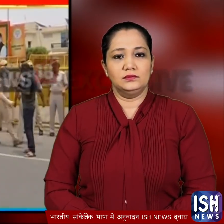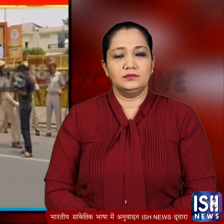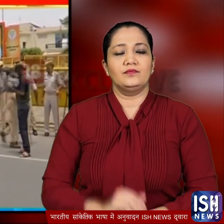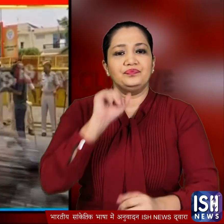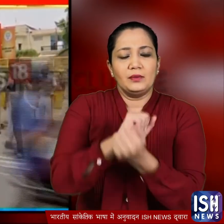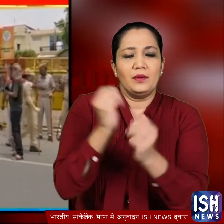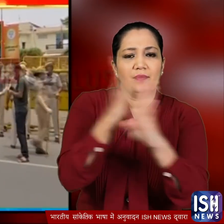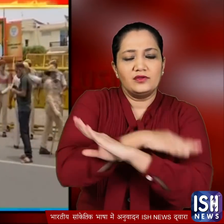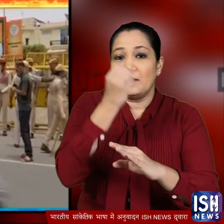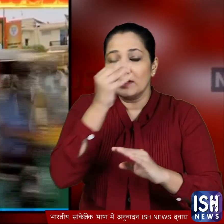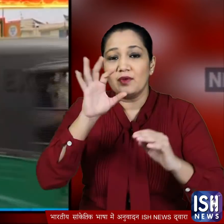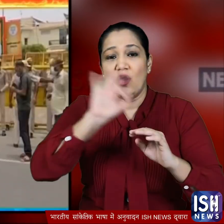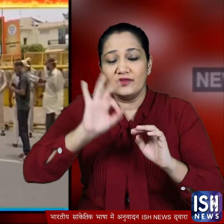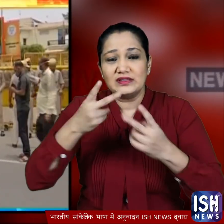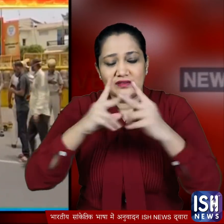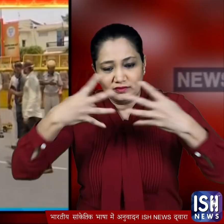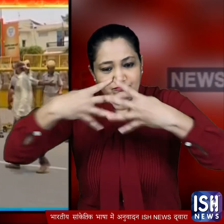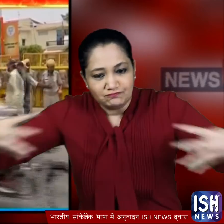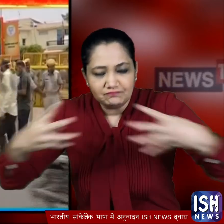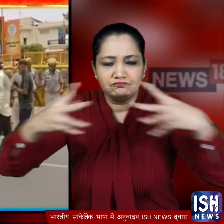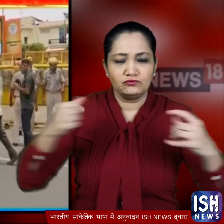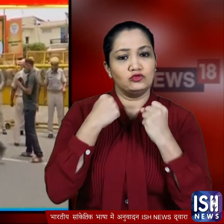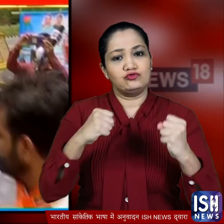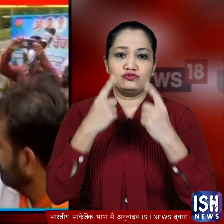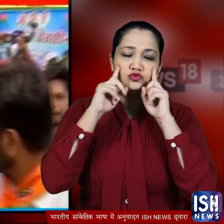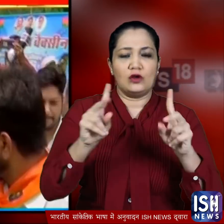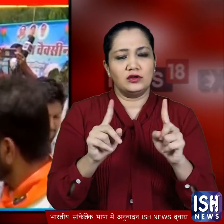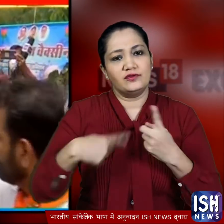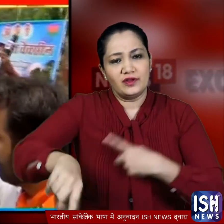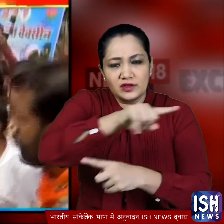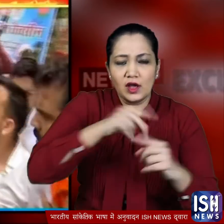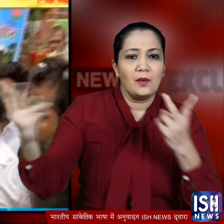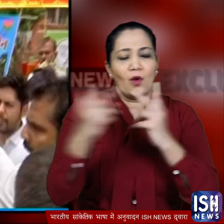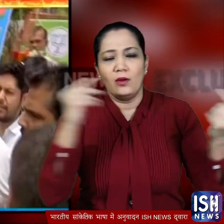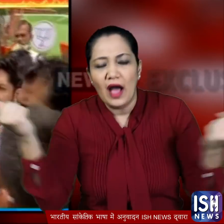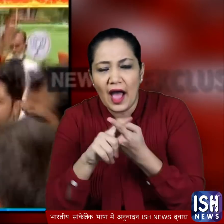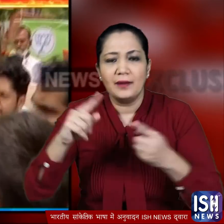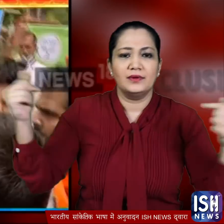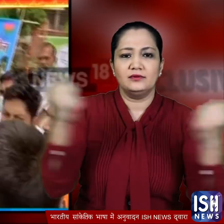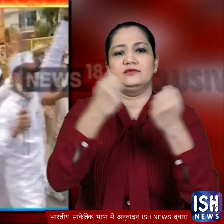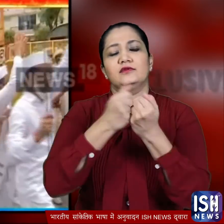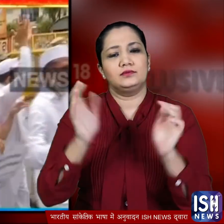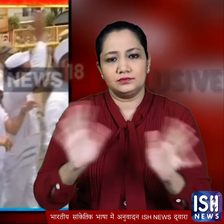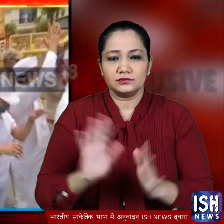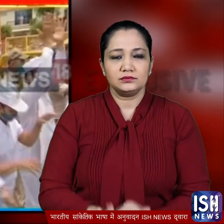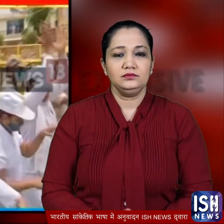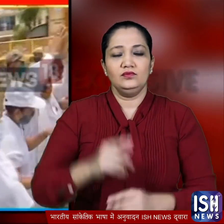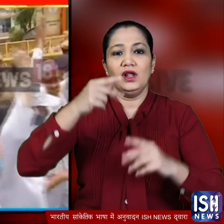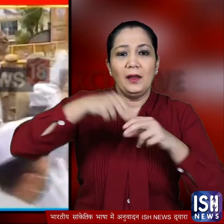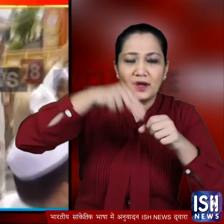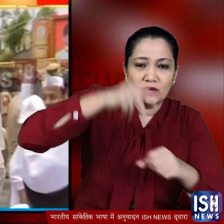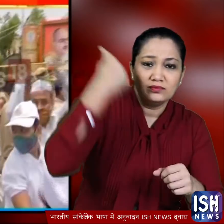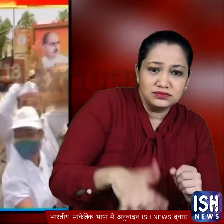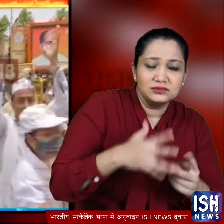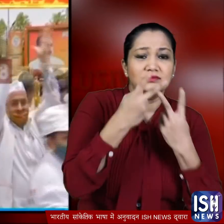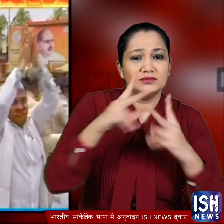पुलिस ने पहले ही बीजेपी दफ्तर के सामने बैरिकेडिंग कर सुरक्षा सख्त कर दी थी, ताकि दोनों पार्टियों के कार्यकर्ताओं का कोई टकराव न हो। महंगे पेट्रोल पर ध्यान